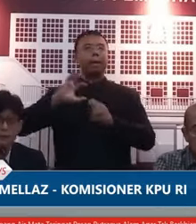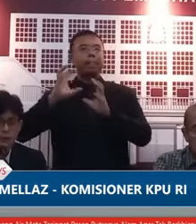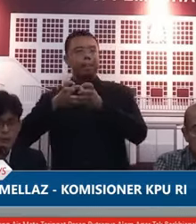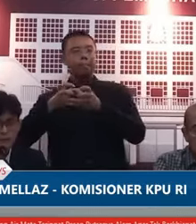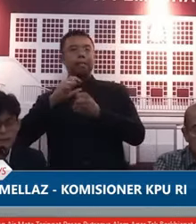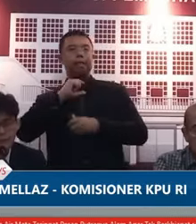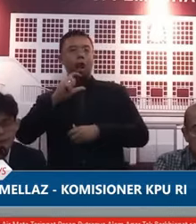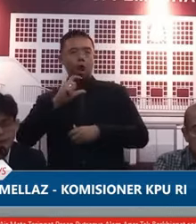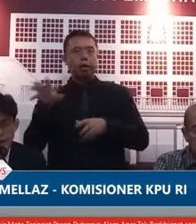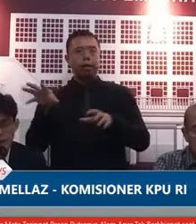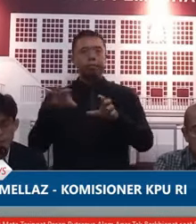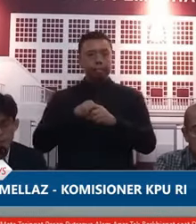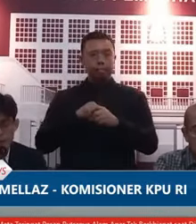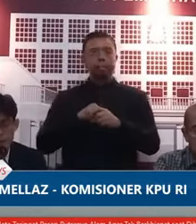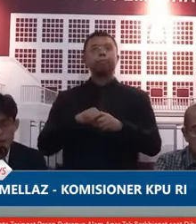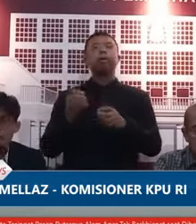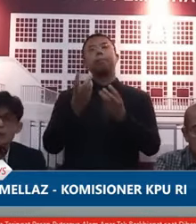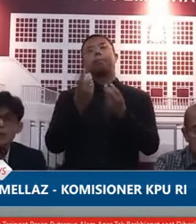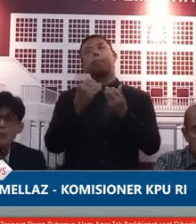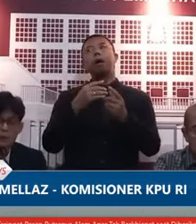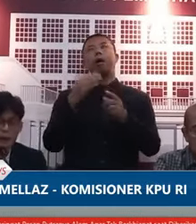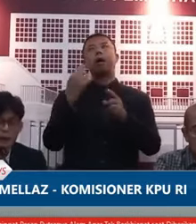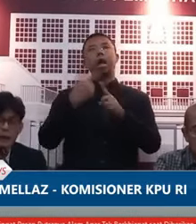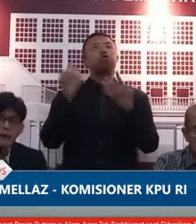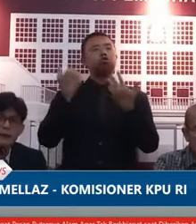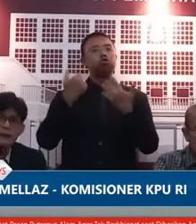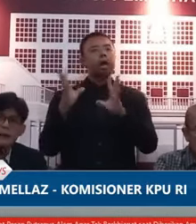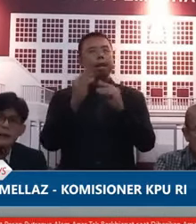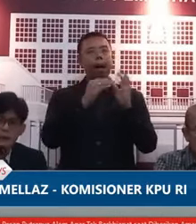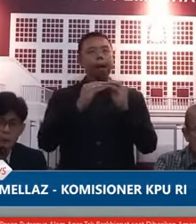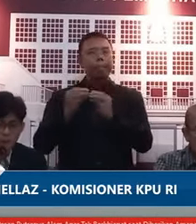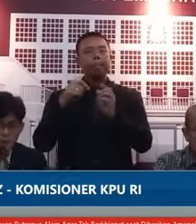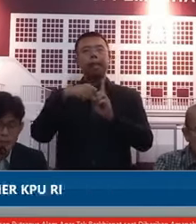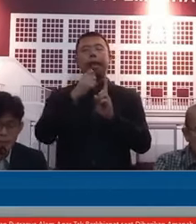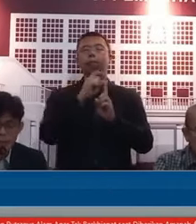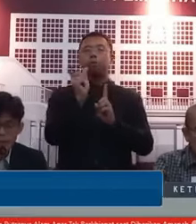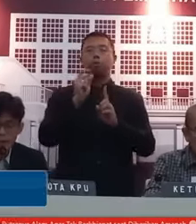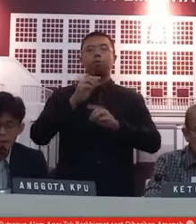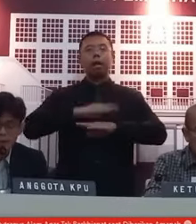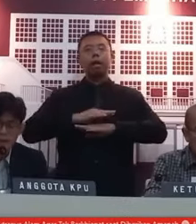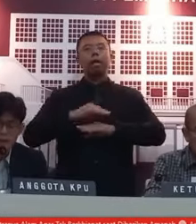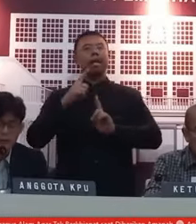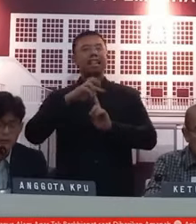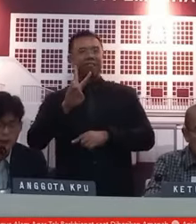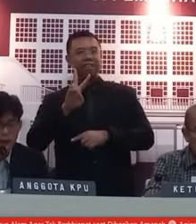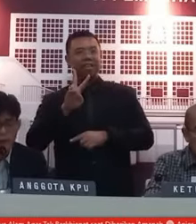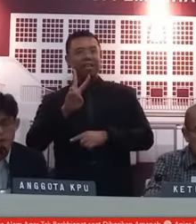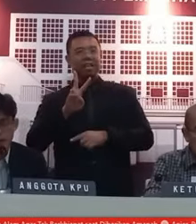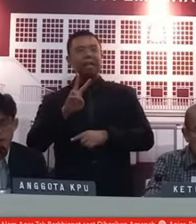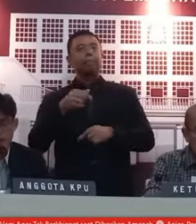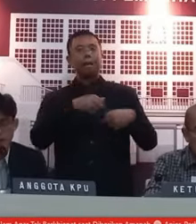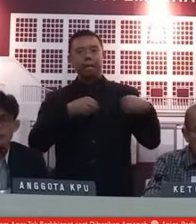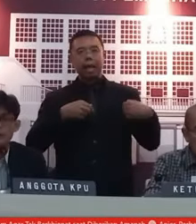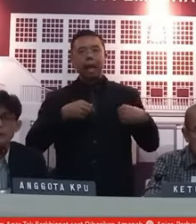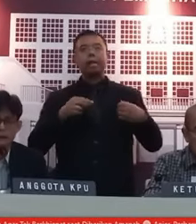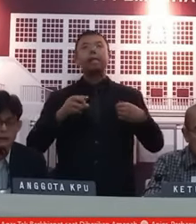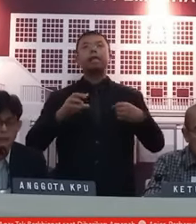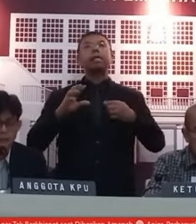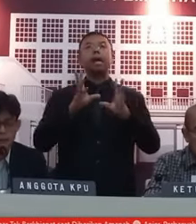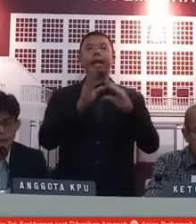paslon, kemudian beberapa kali juga melakukan rapat antara KPU dengan media penyelenggara, dan juga rapat koordinasi